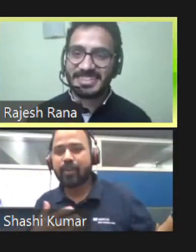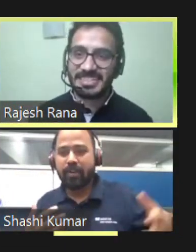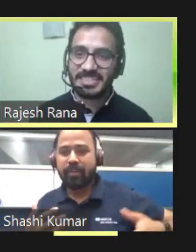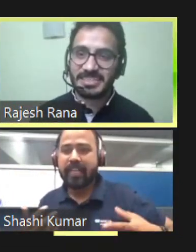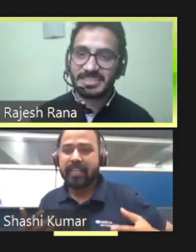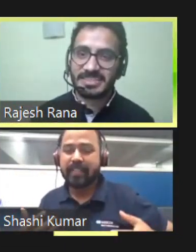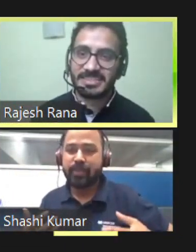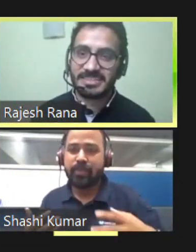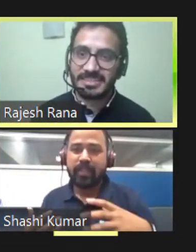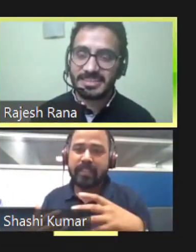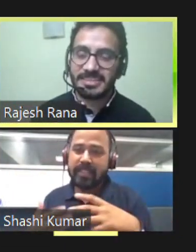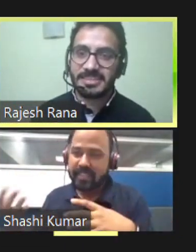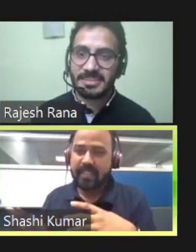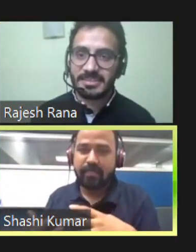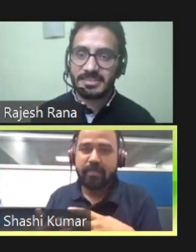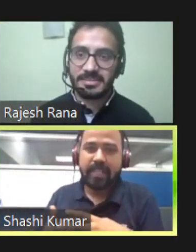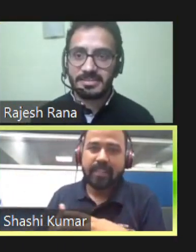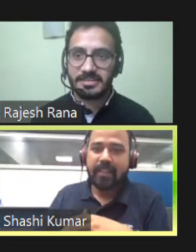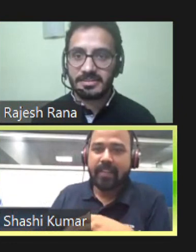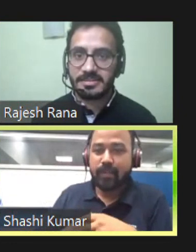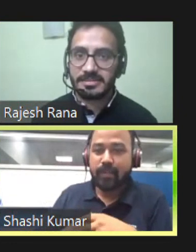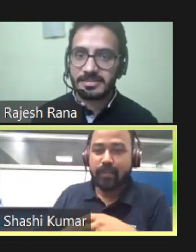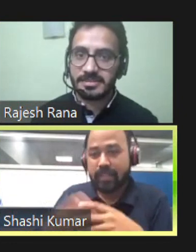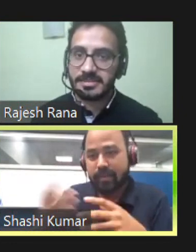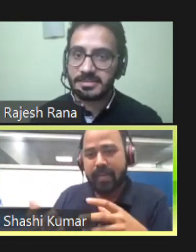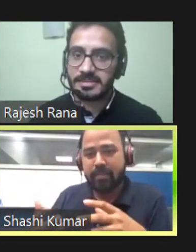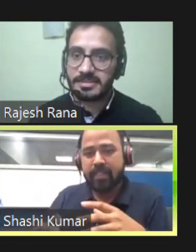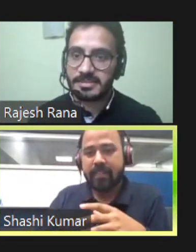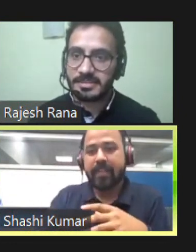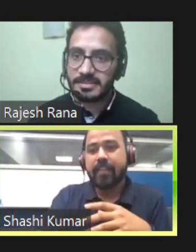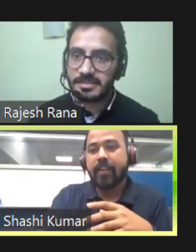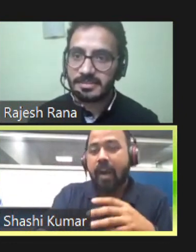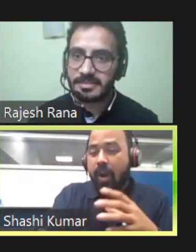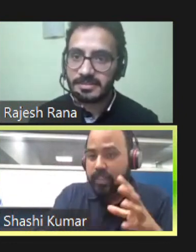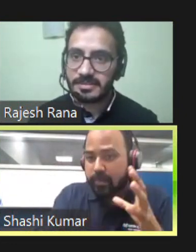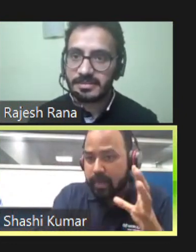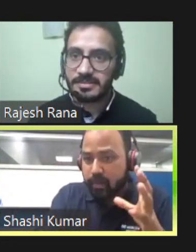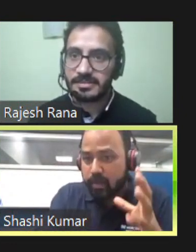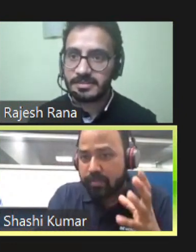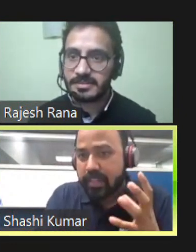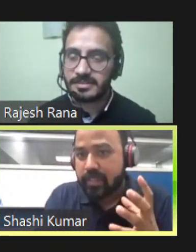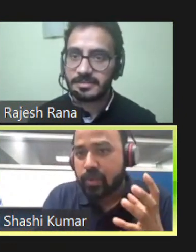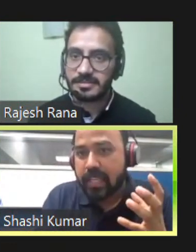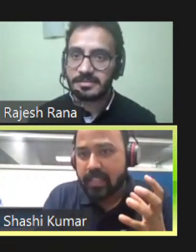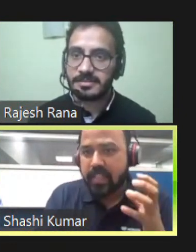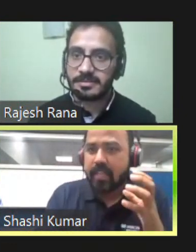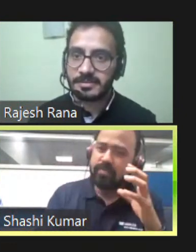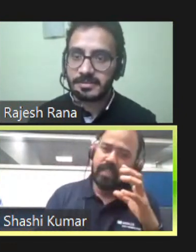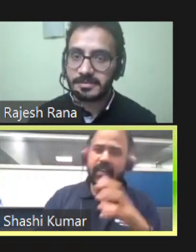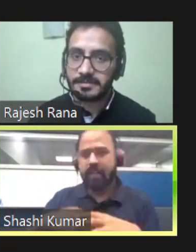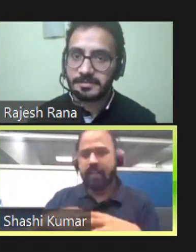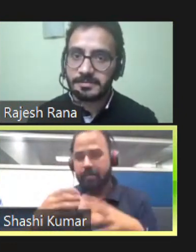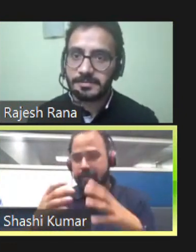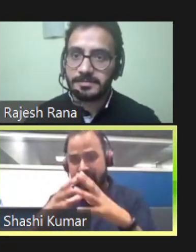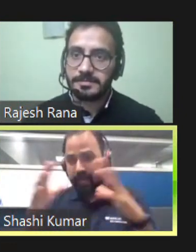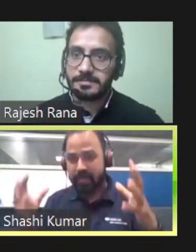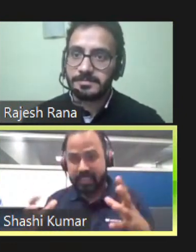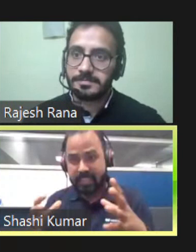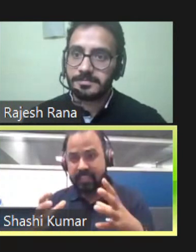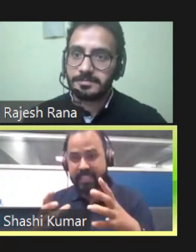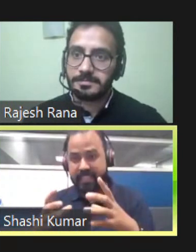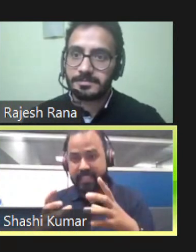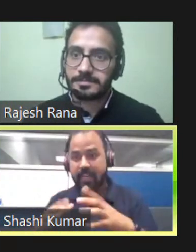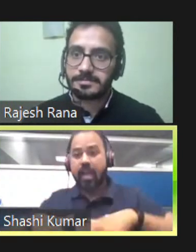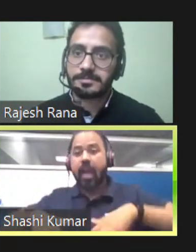हैव कलीग्स जो जिनके साथ हम बात करते हैं, तो उनसे भी हेल्प मिलती है। और जब आपको कॉन्फिडेंस हो जाए अच्छा कि हाँ, अभी जैसे